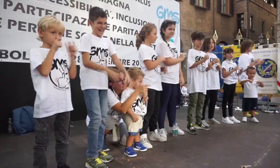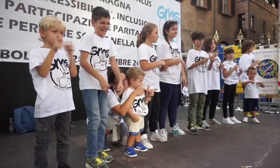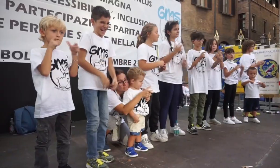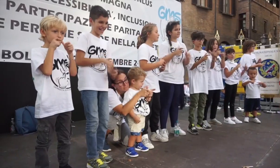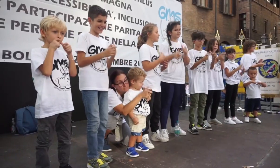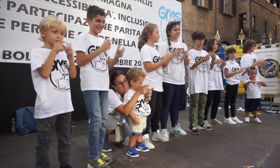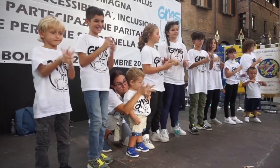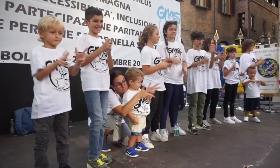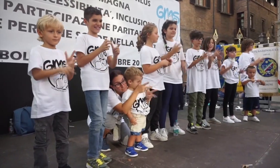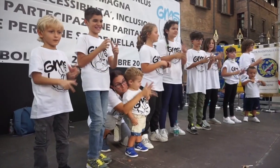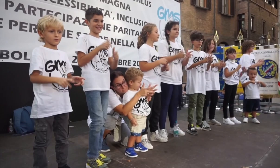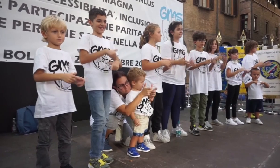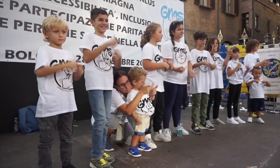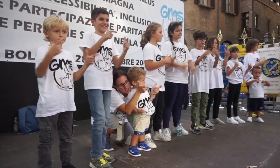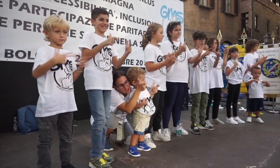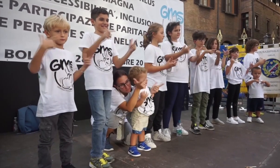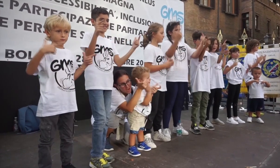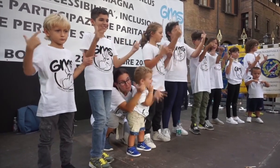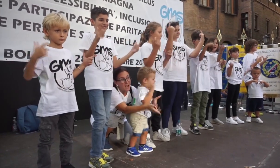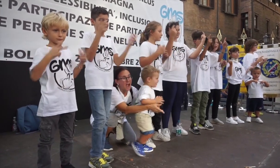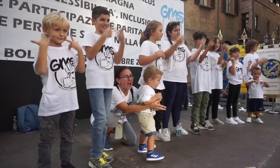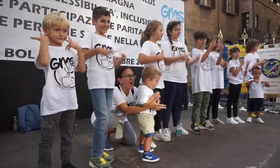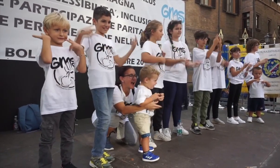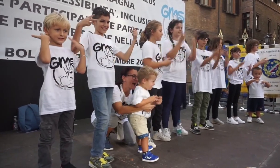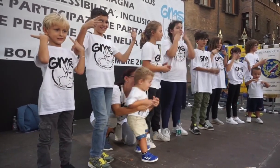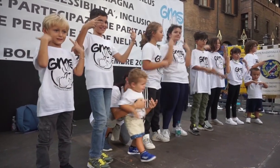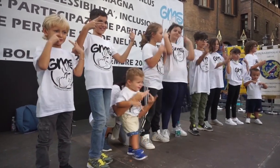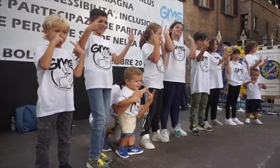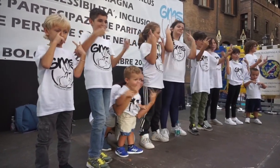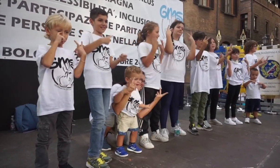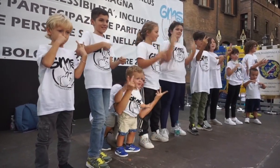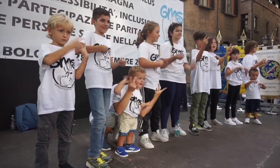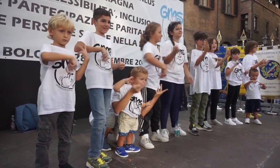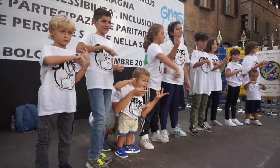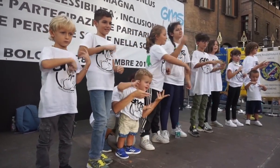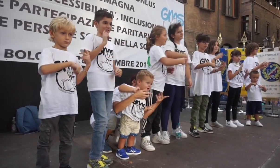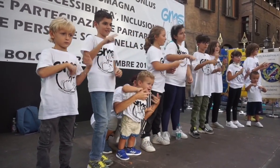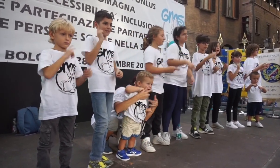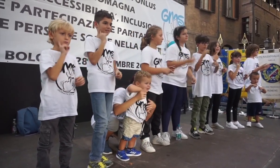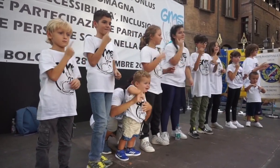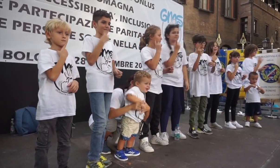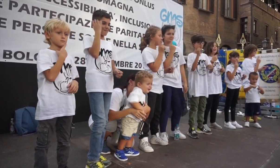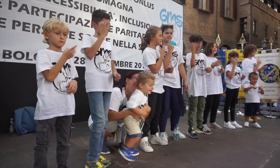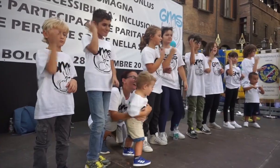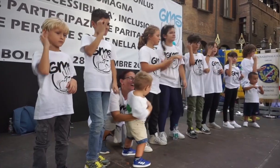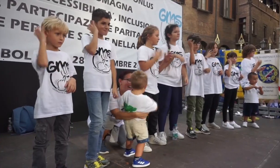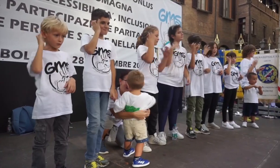anche quando due persone si incontrano e si capiscono anche con la lingua dei segni, si è contenti e si è